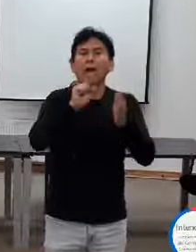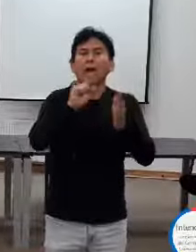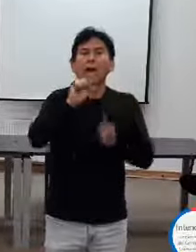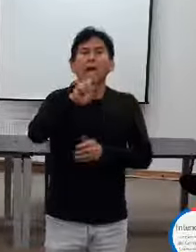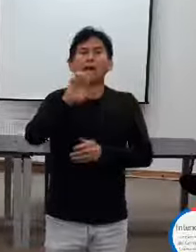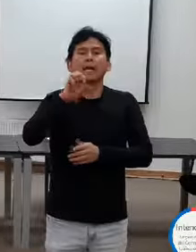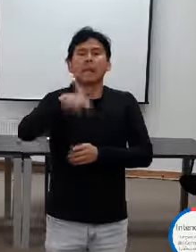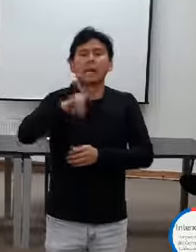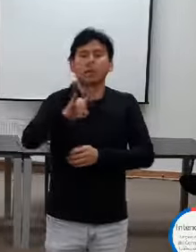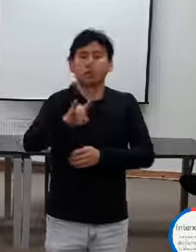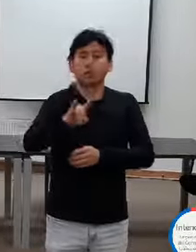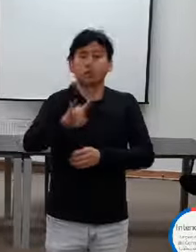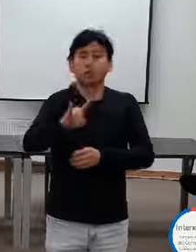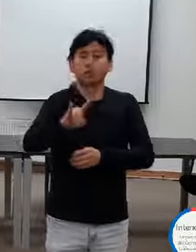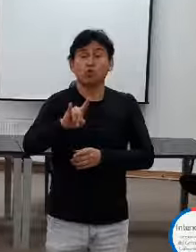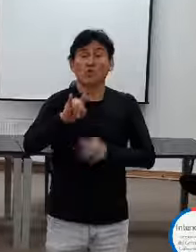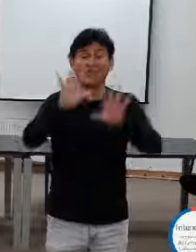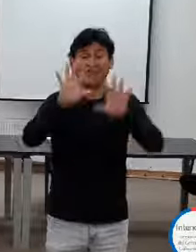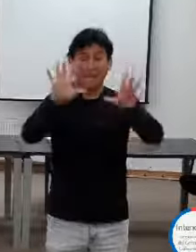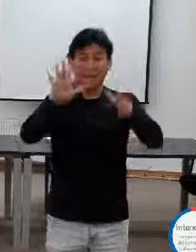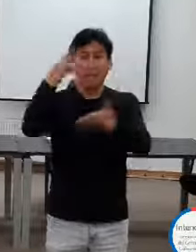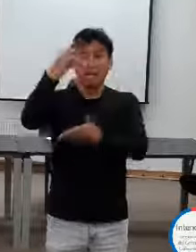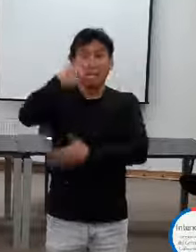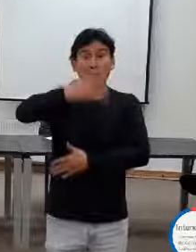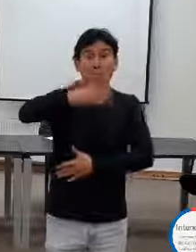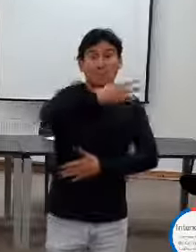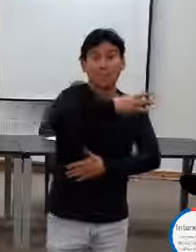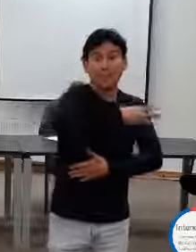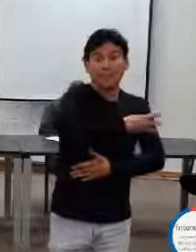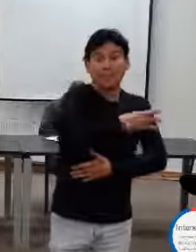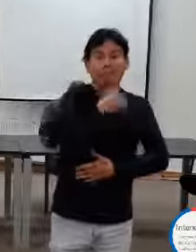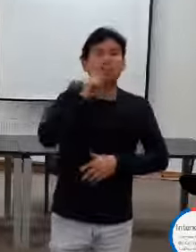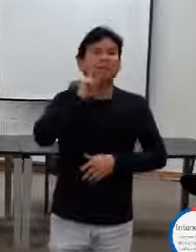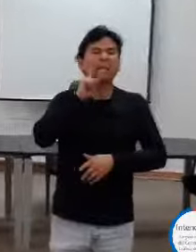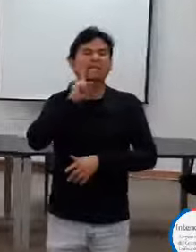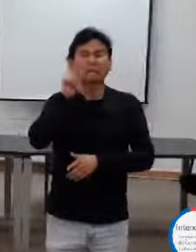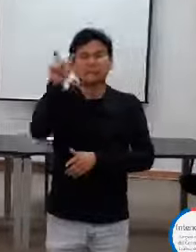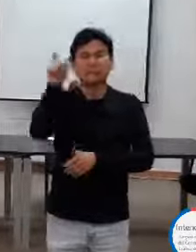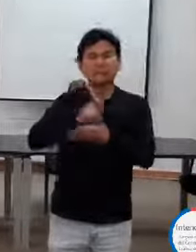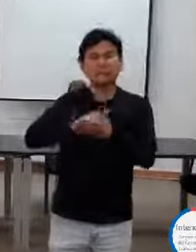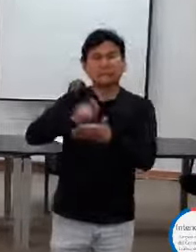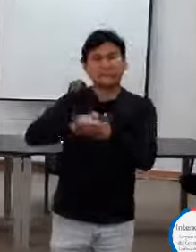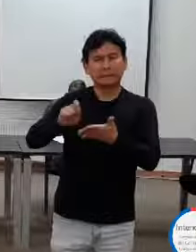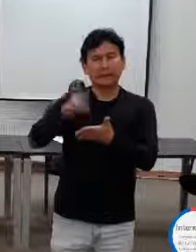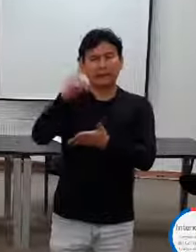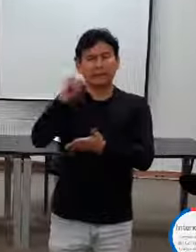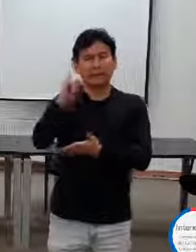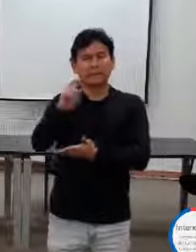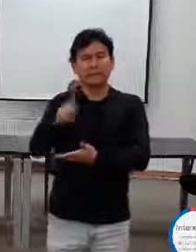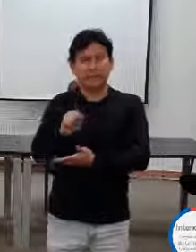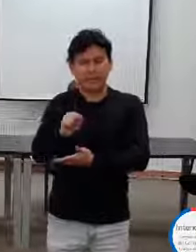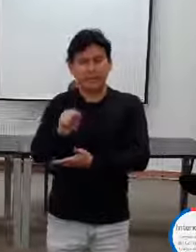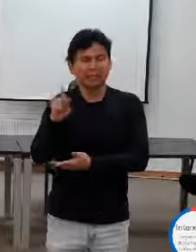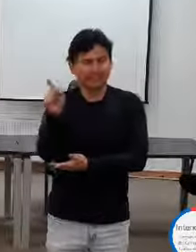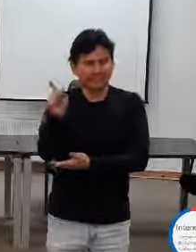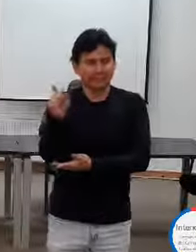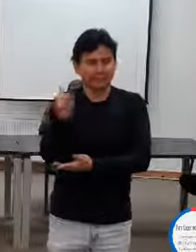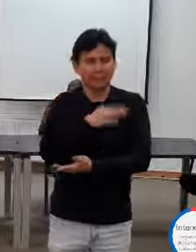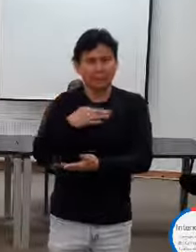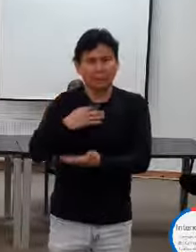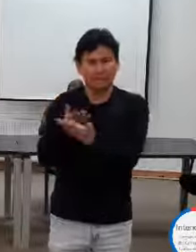en general en representación de los 10 municipios dirigido a la subsecretaria, a la señora doctora Daza, Paula Daza,